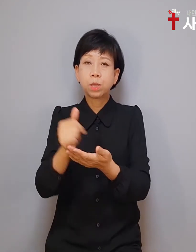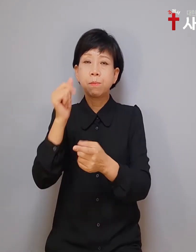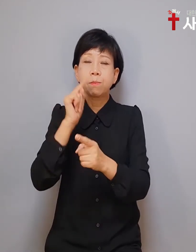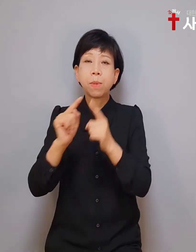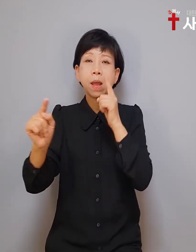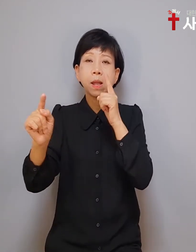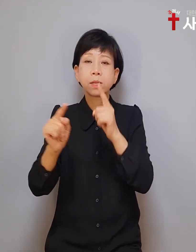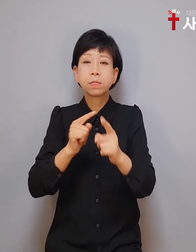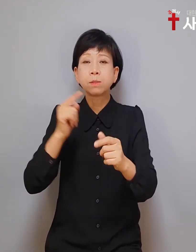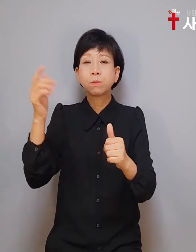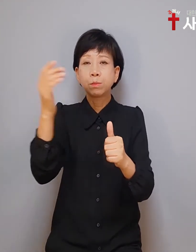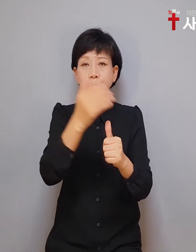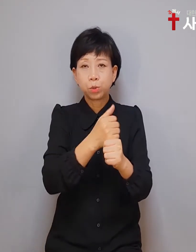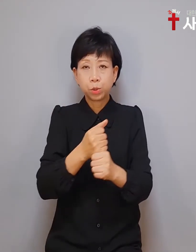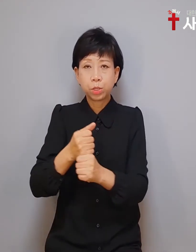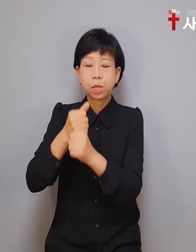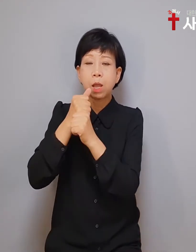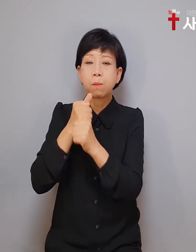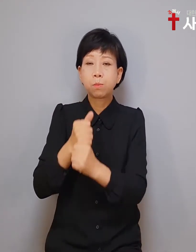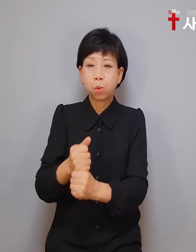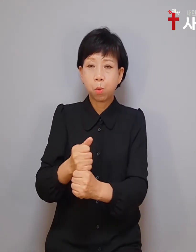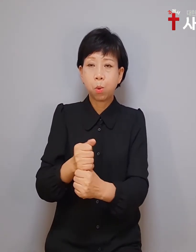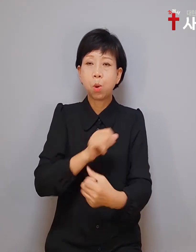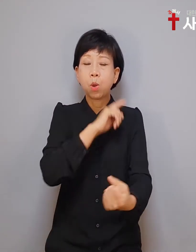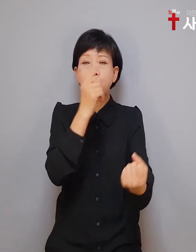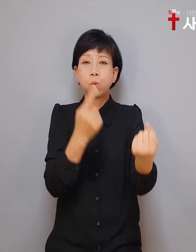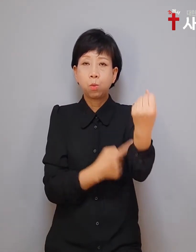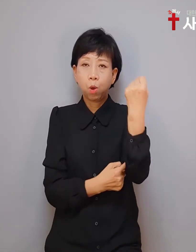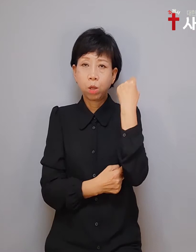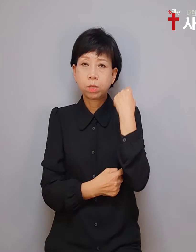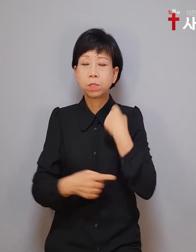주님 말씀 붙잡고